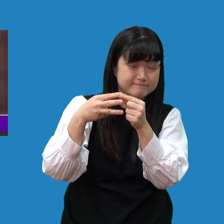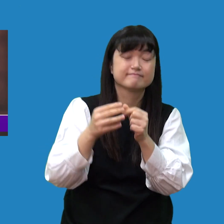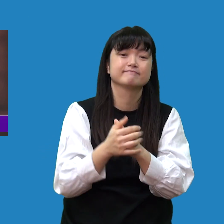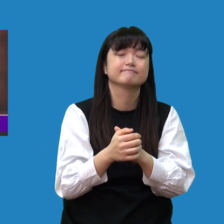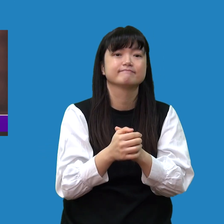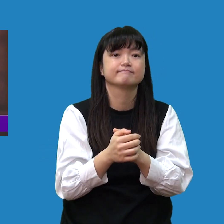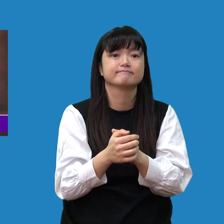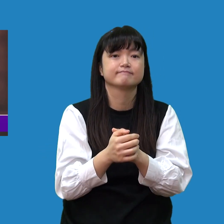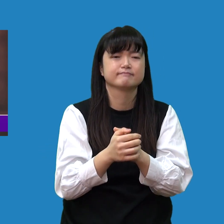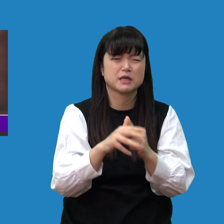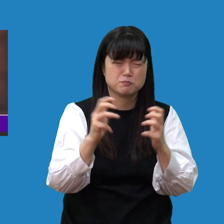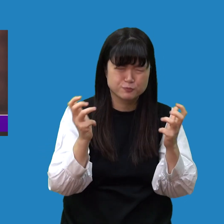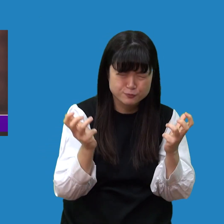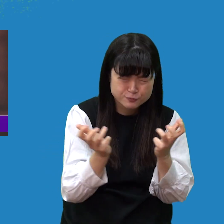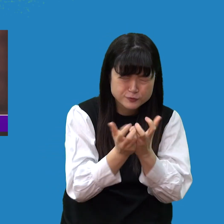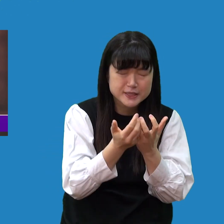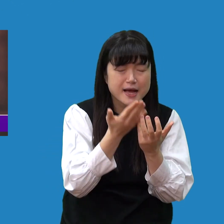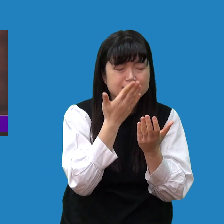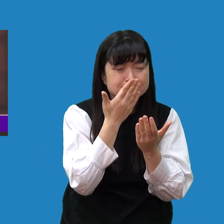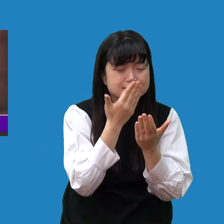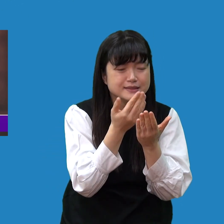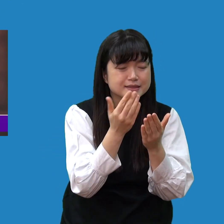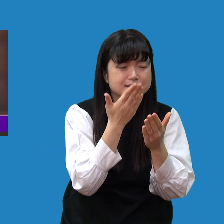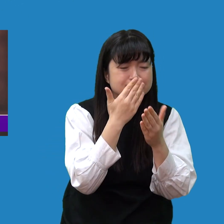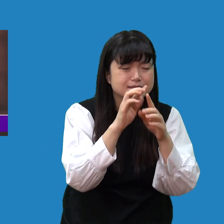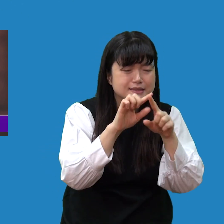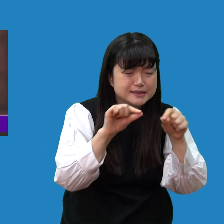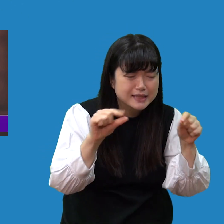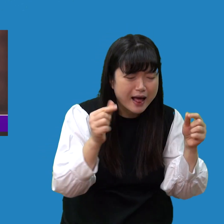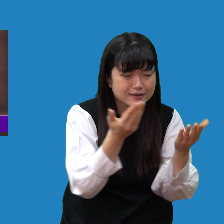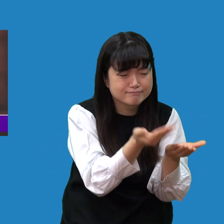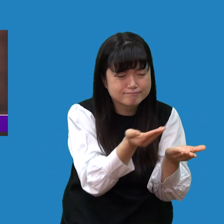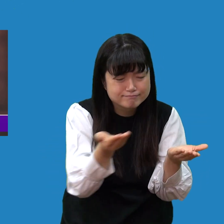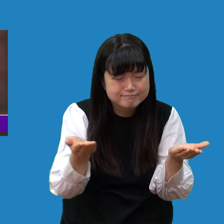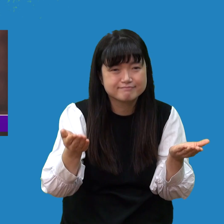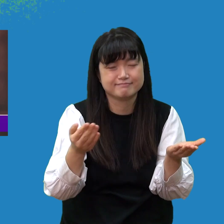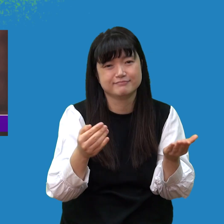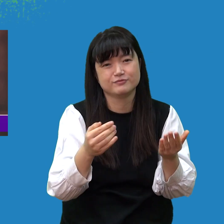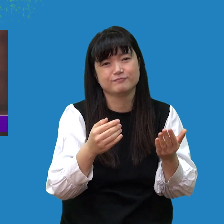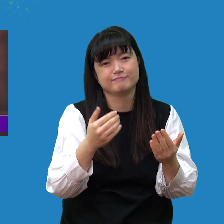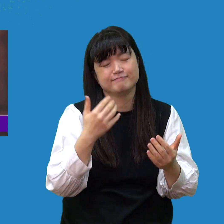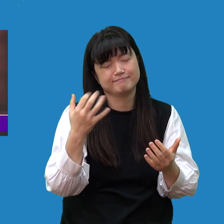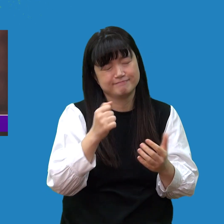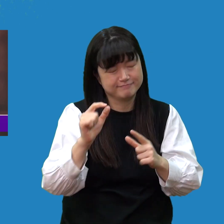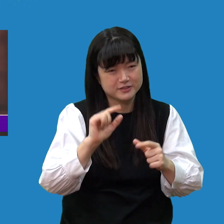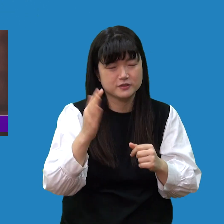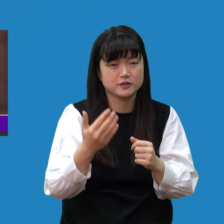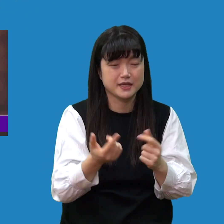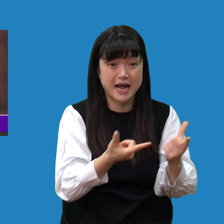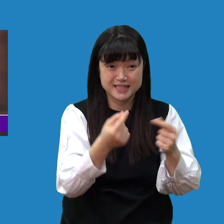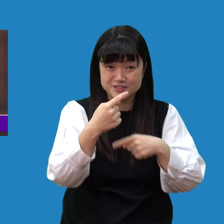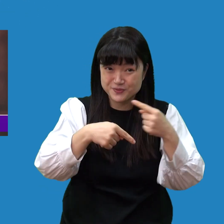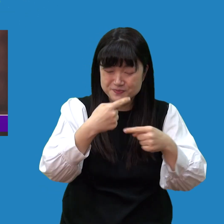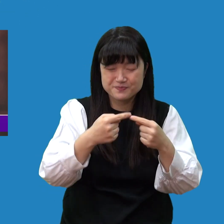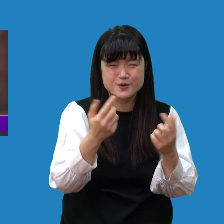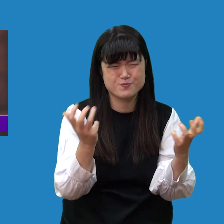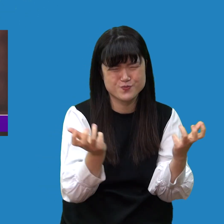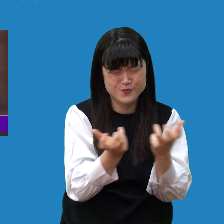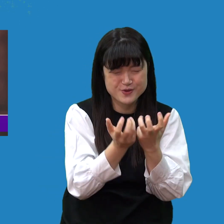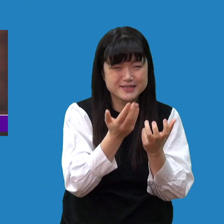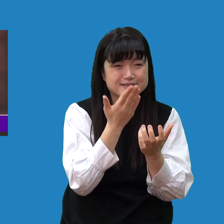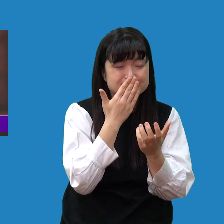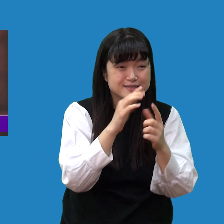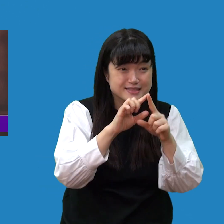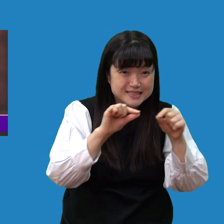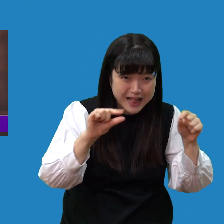그 첫째는 풍성한 식탁입니다. 풍성한 식탁을 누렸다는 것입니다. 따라서 하실까요? 풍성한 식탁.